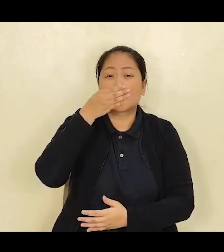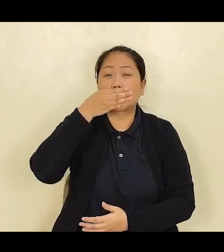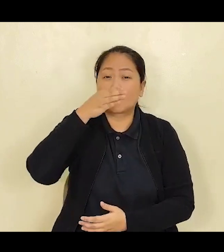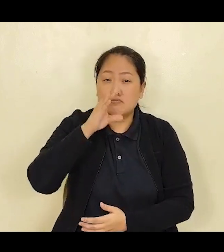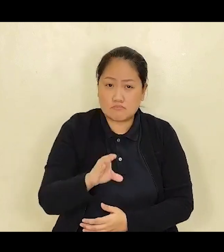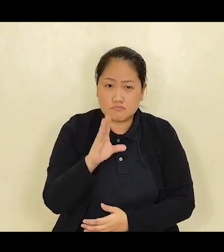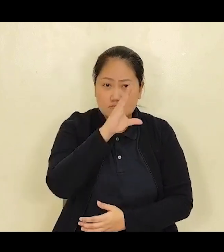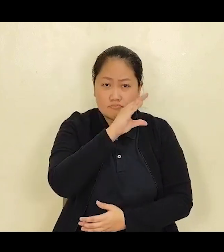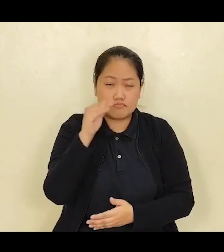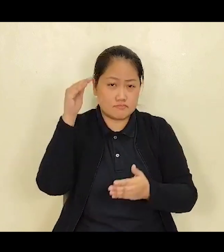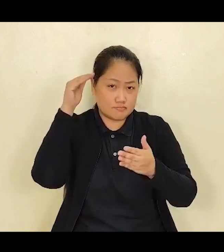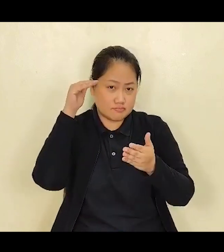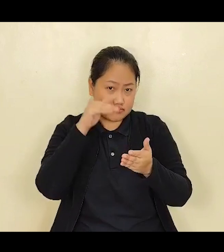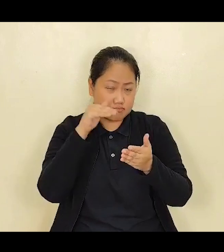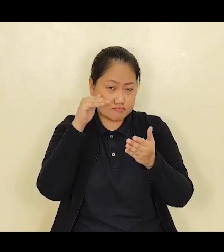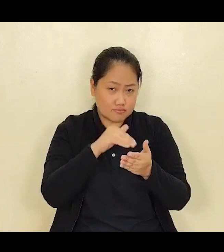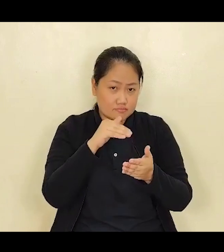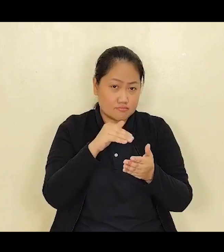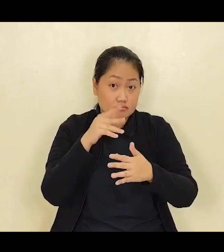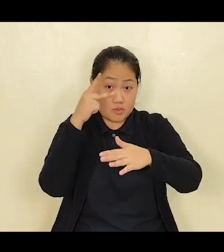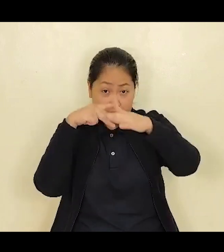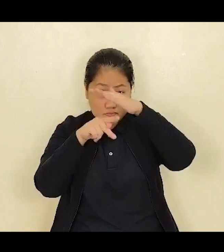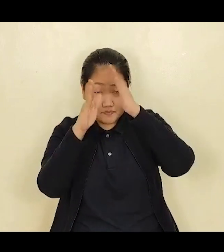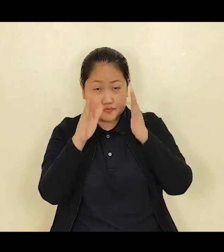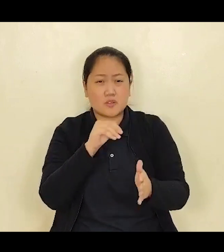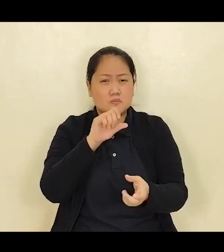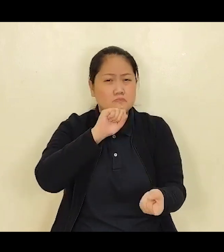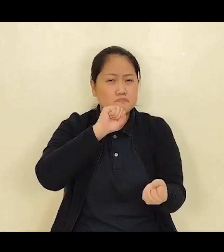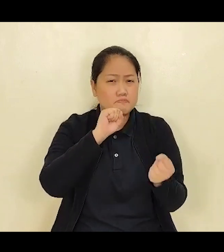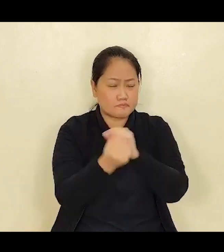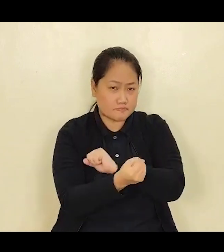kautusan at aral ng mga propeta, hindi